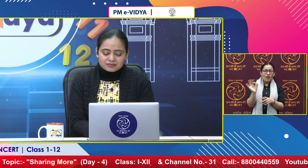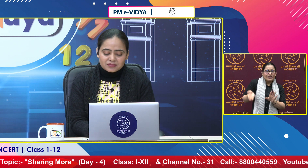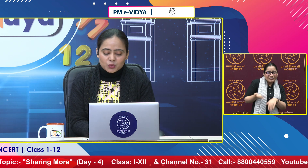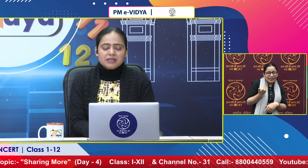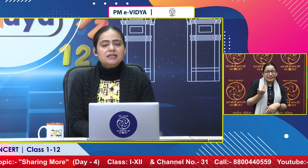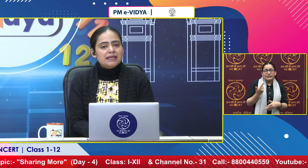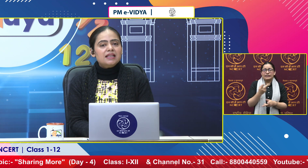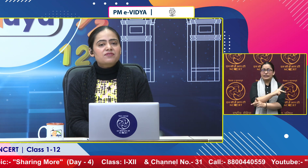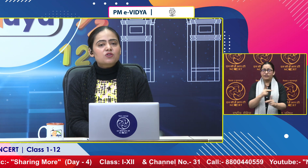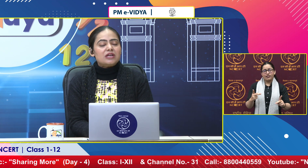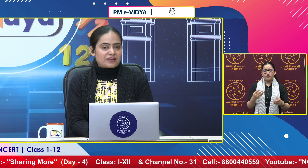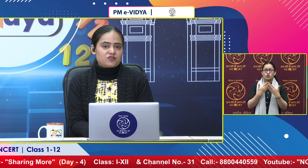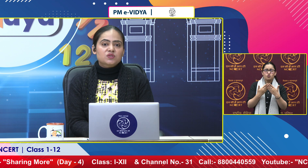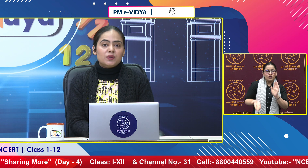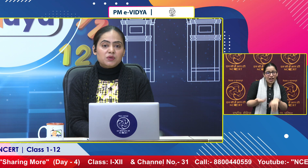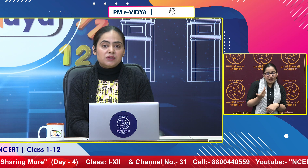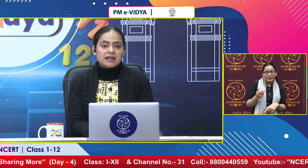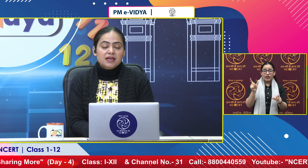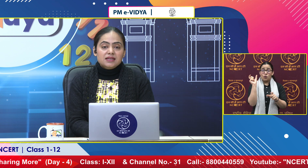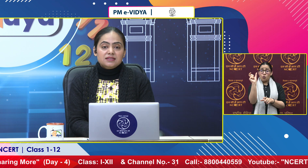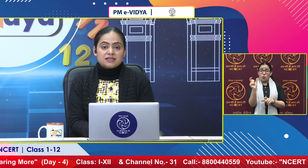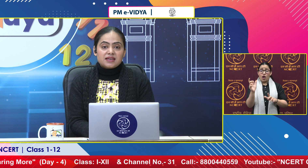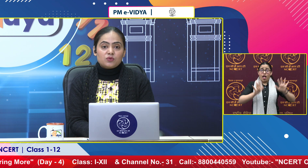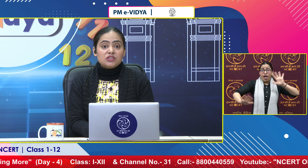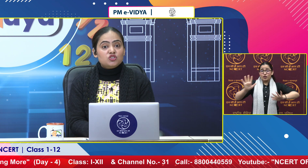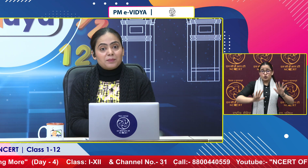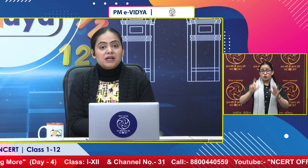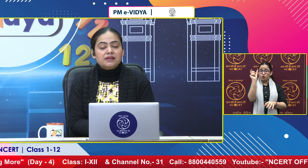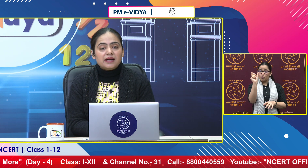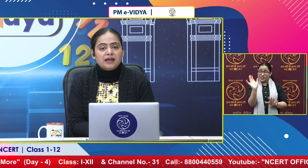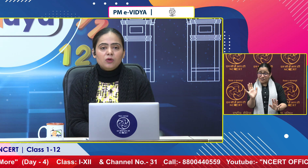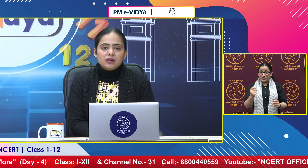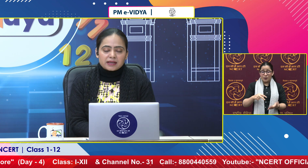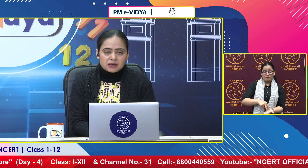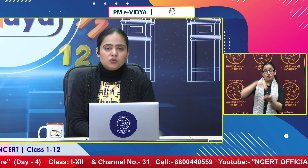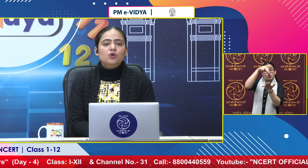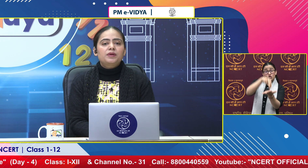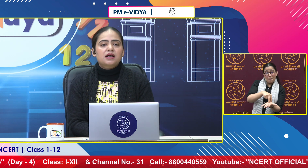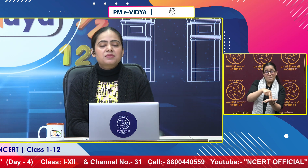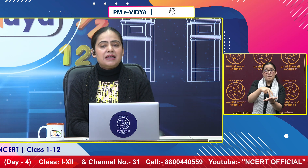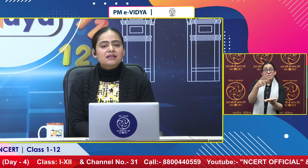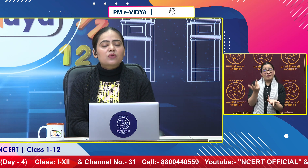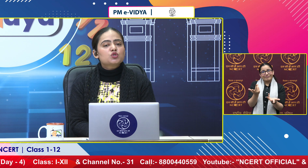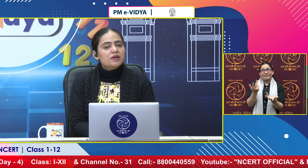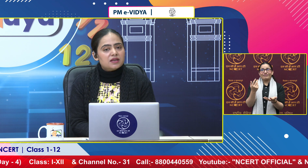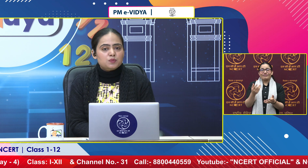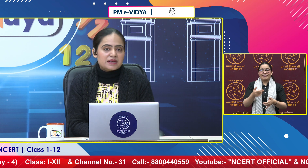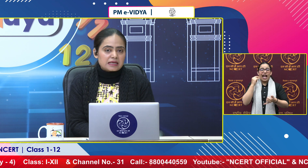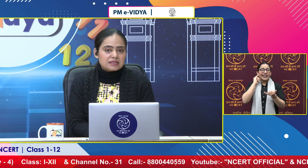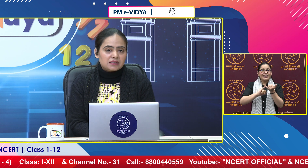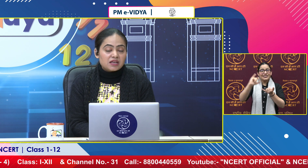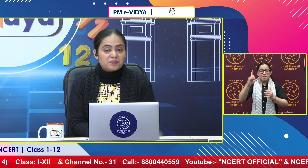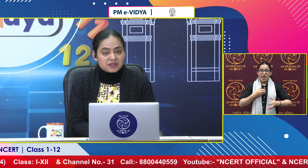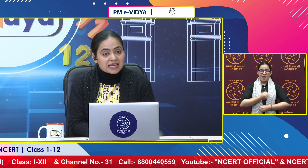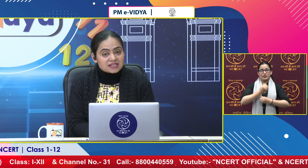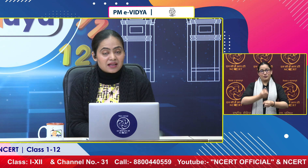है। तो ये डेली लाइफ के कुछ एक्शंस वर्ड होते हैं, जैसे कोई जंप कर रहा है, और इनको भी हम साइन लैंग्वेज में एक्सप्रेस